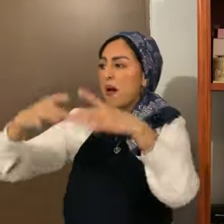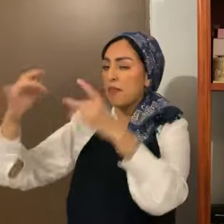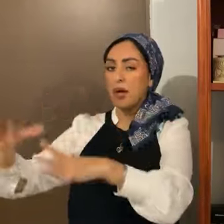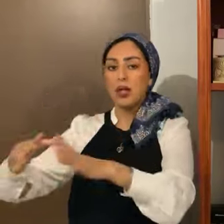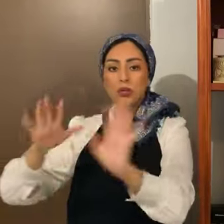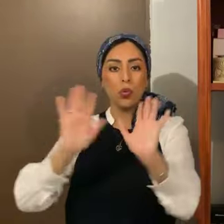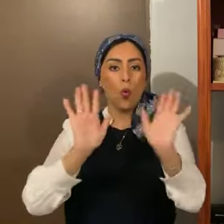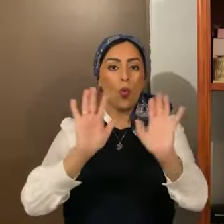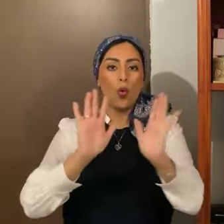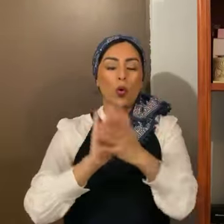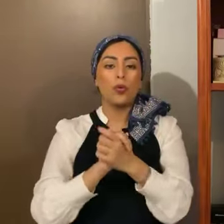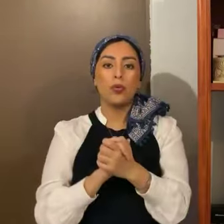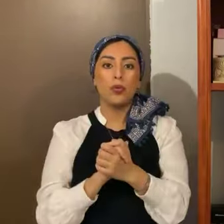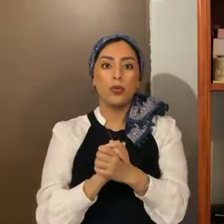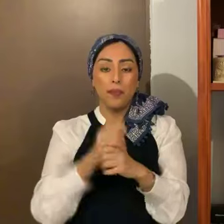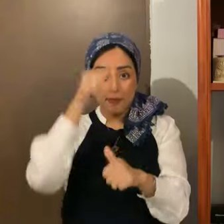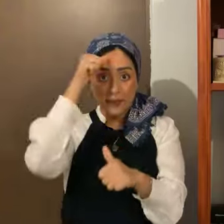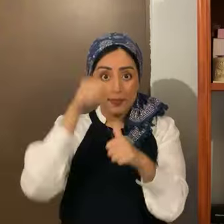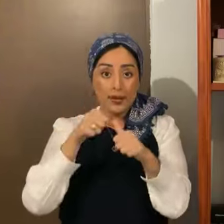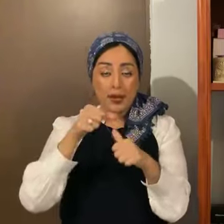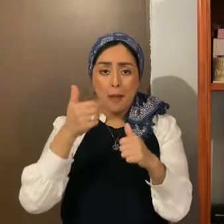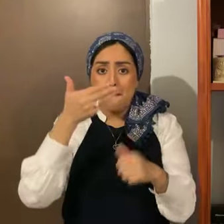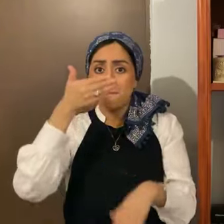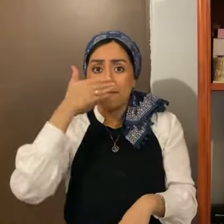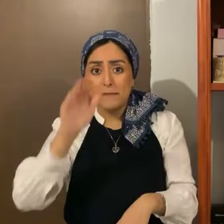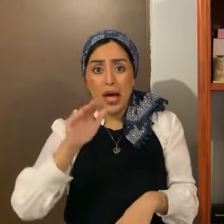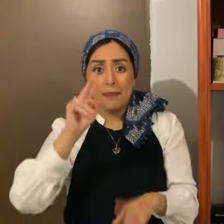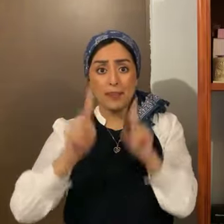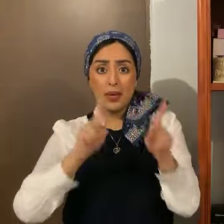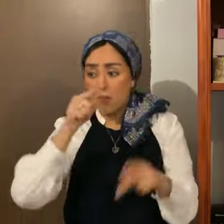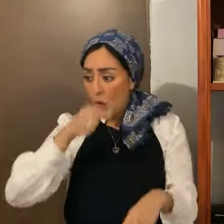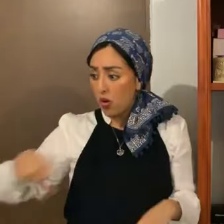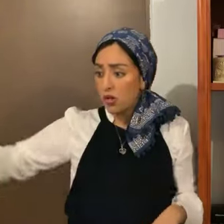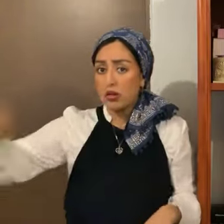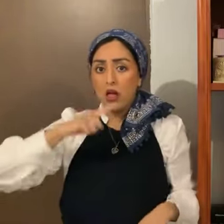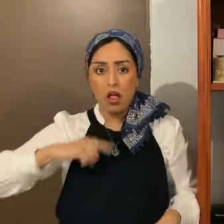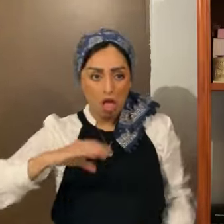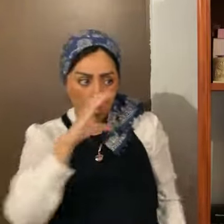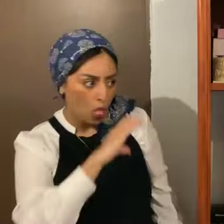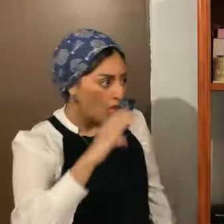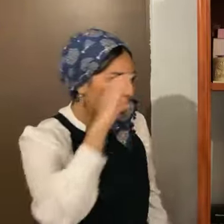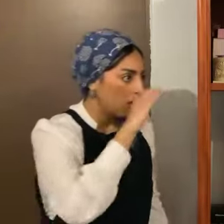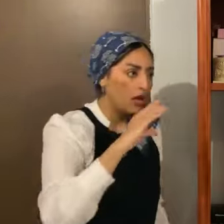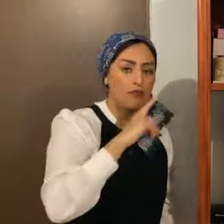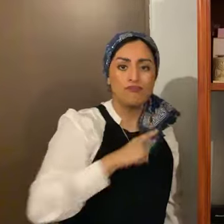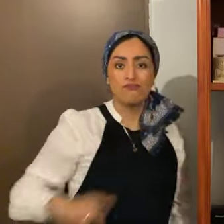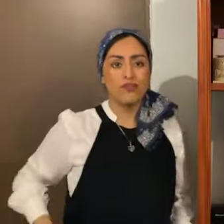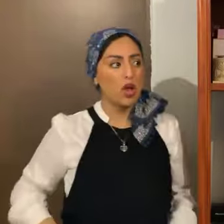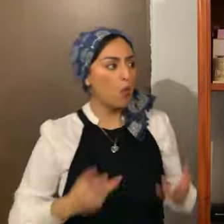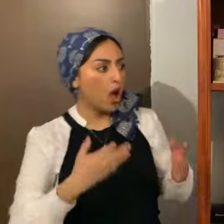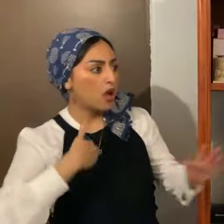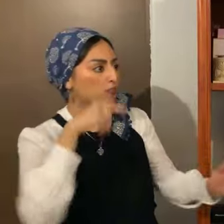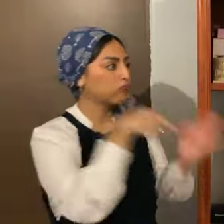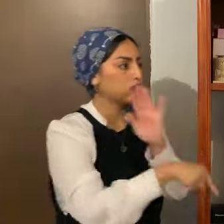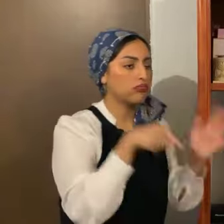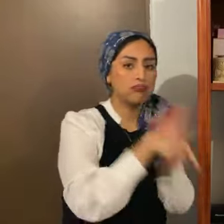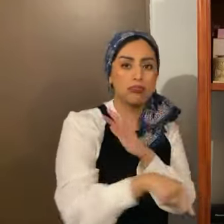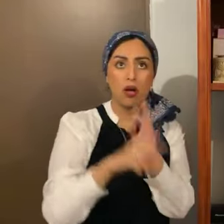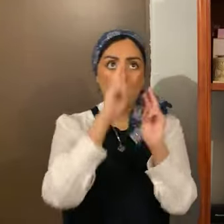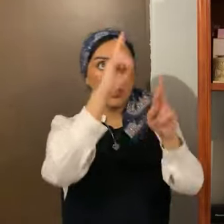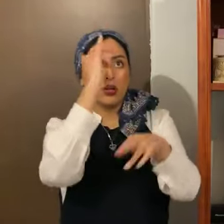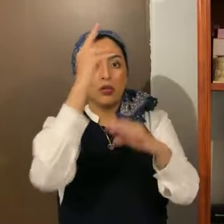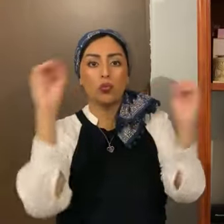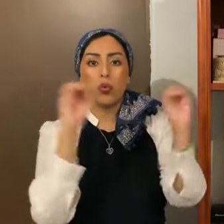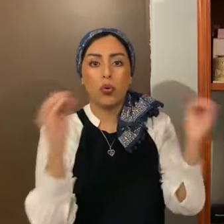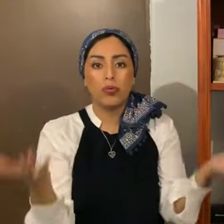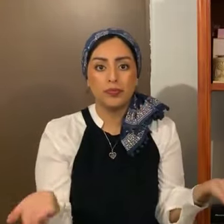tenían, eran violentos, más violentos no se puede. No temían a Yahweh,